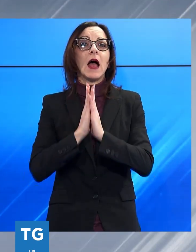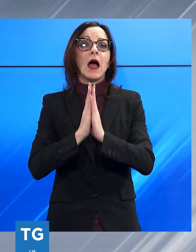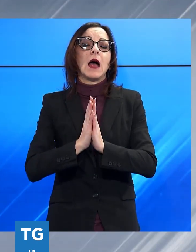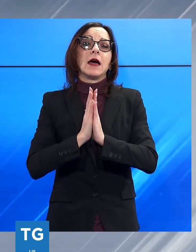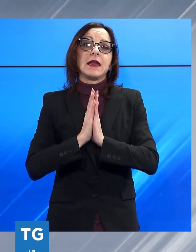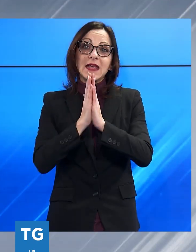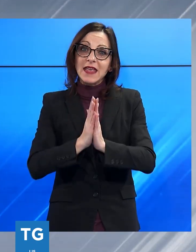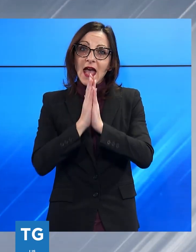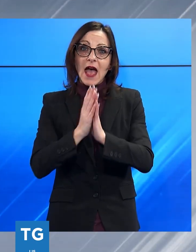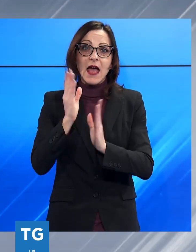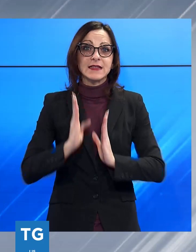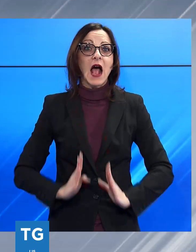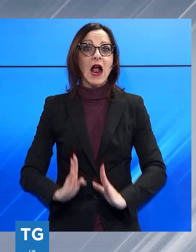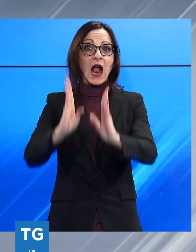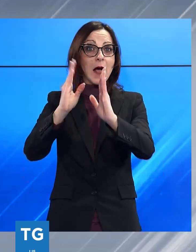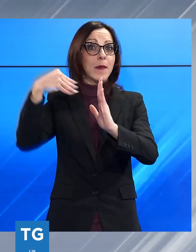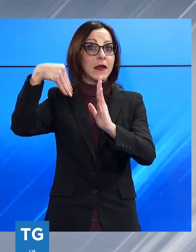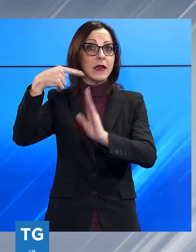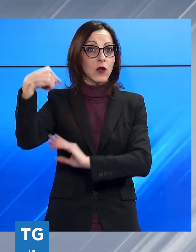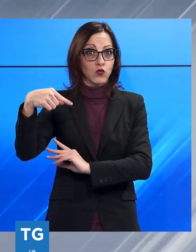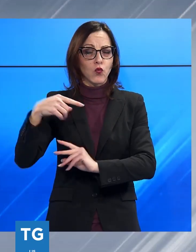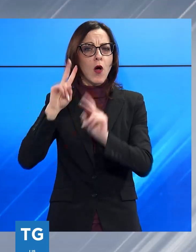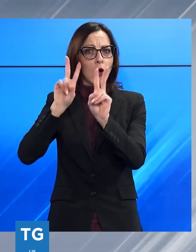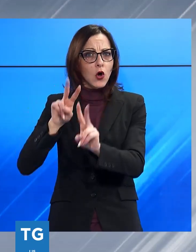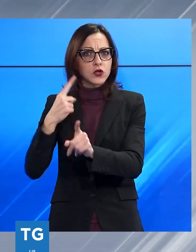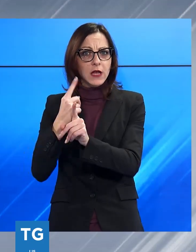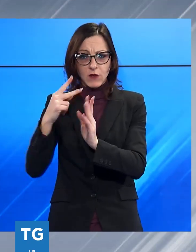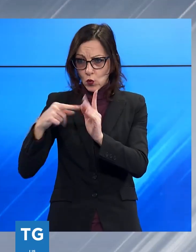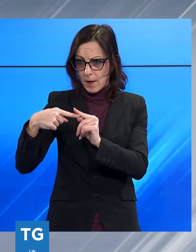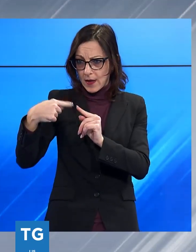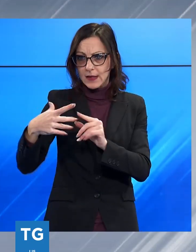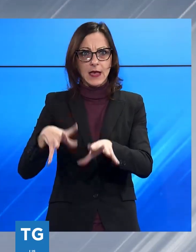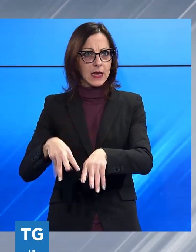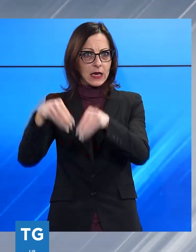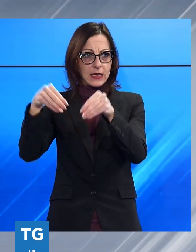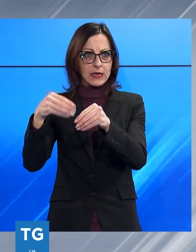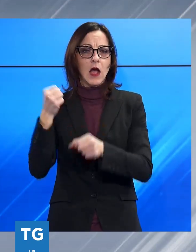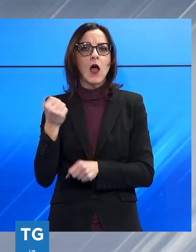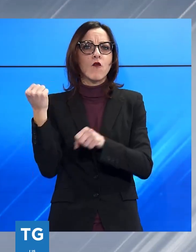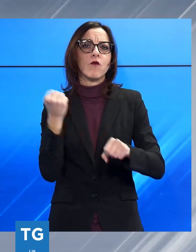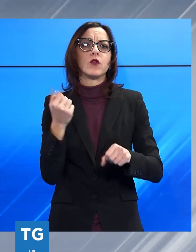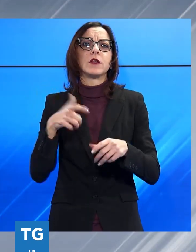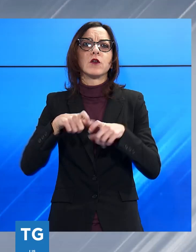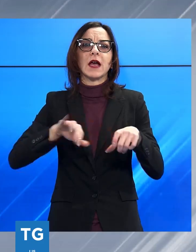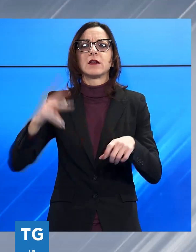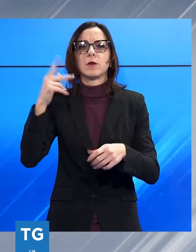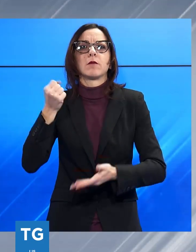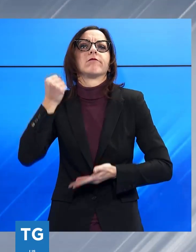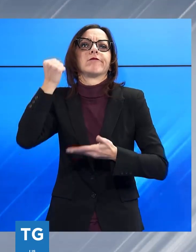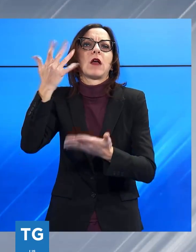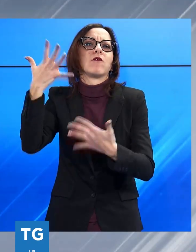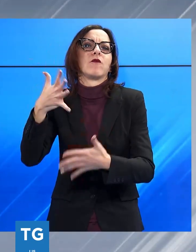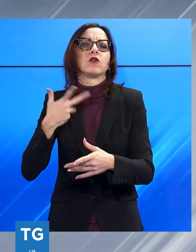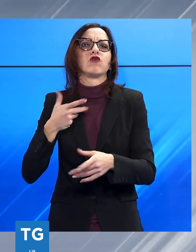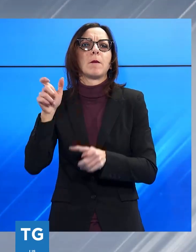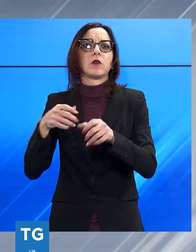i saggi che dovrebbero iniziare nei prossimi due mesi sono stati finanziati dalla fondazione Cassa di Risparmio di Lucca e coinvolgo vari